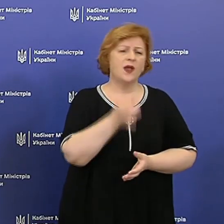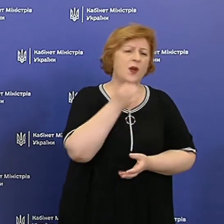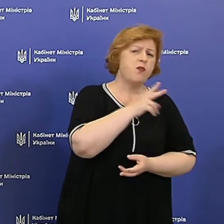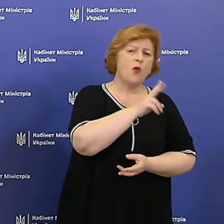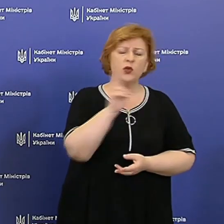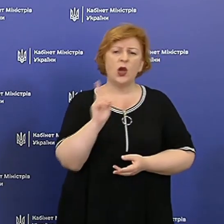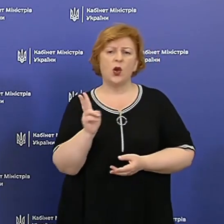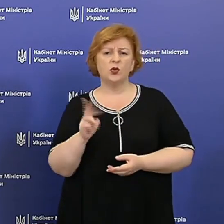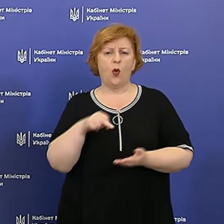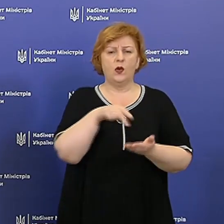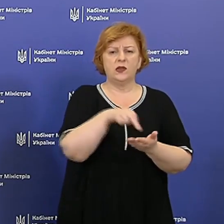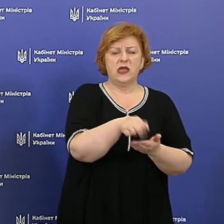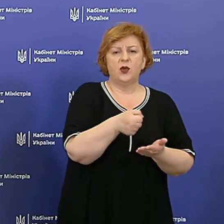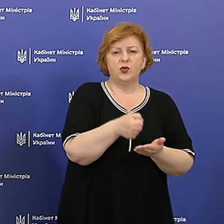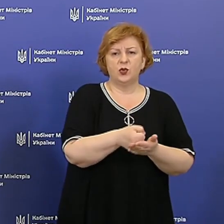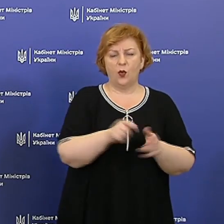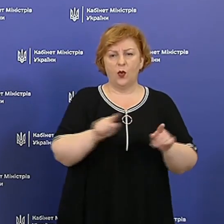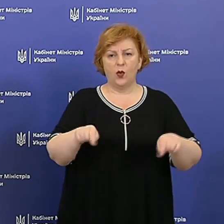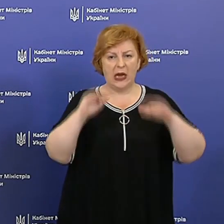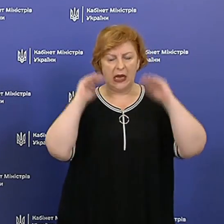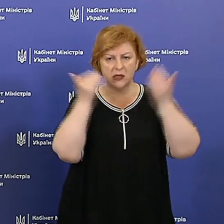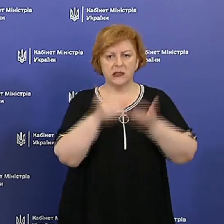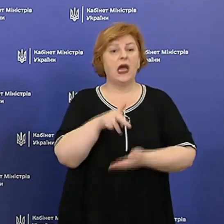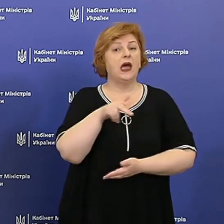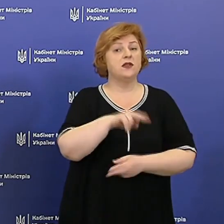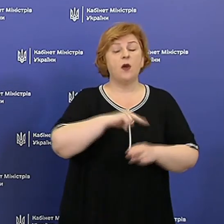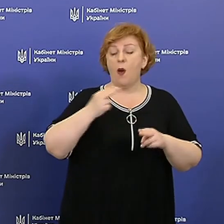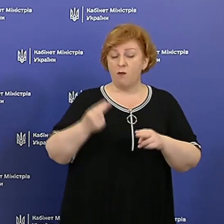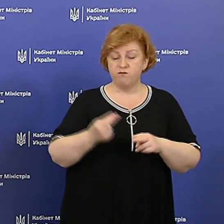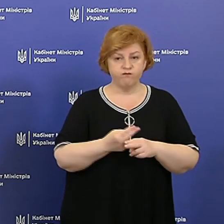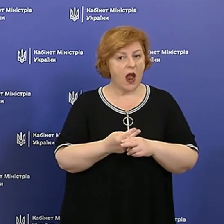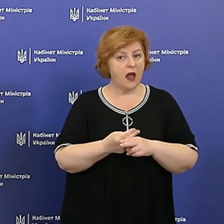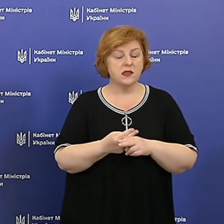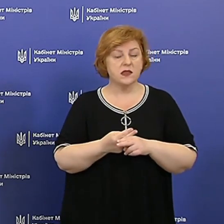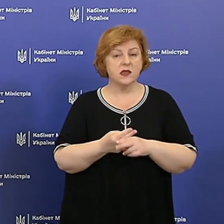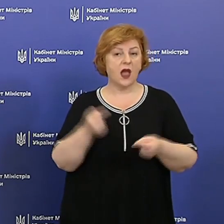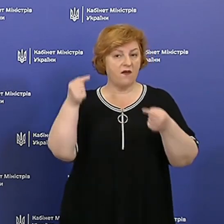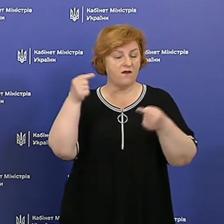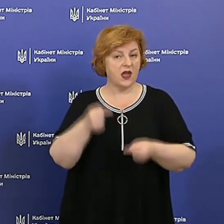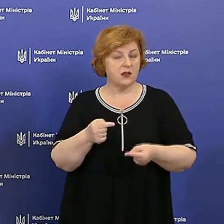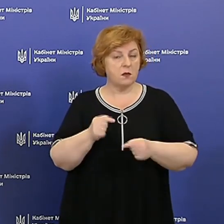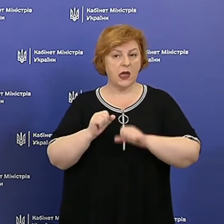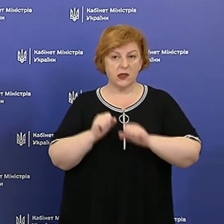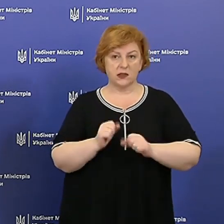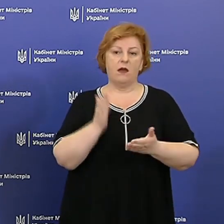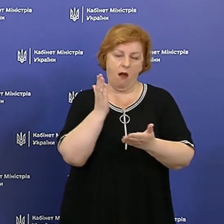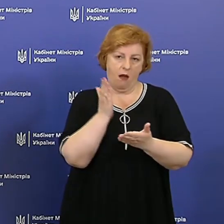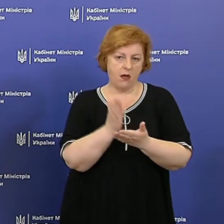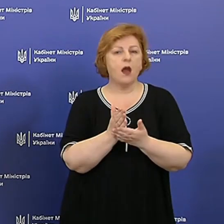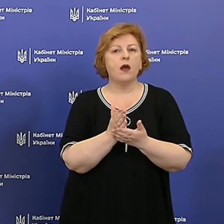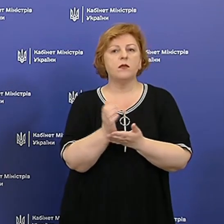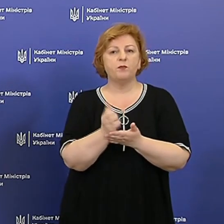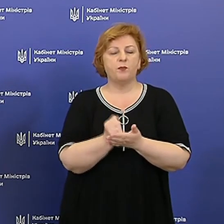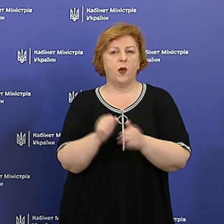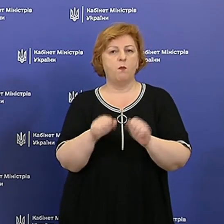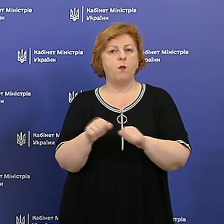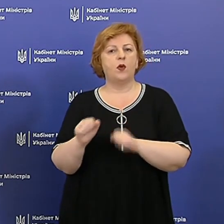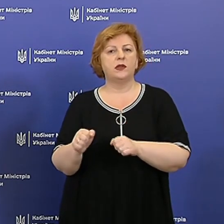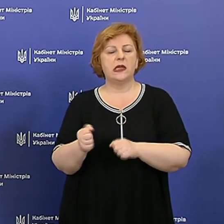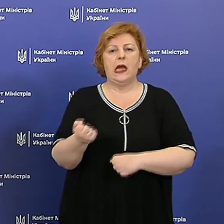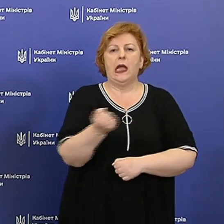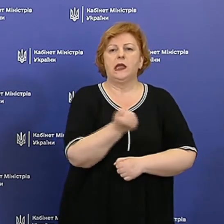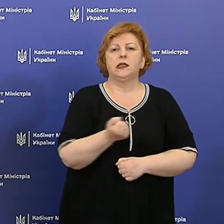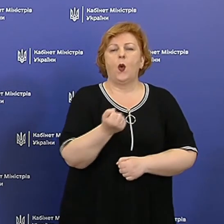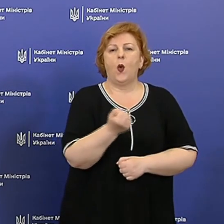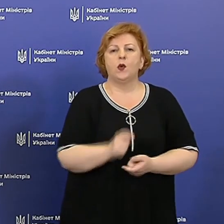Будь-хто, хто заходить до реанімації, заходить без відповідного захисту, він є потенційно